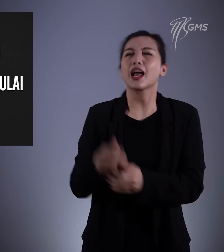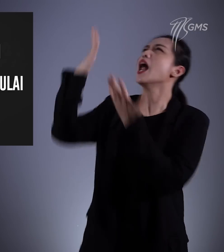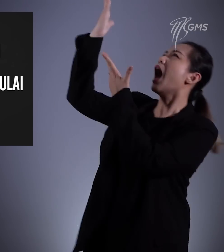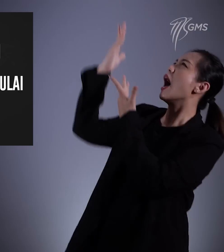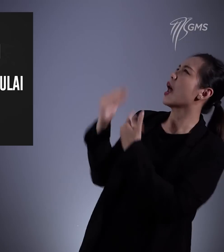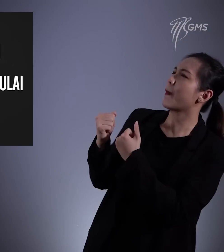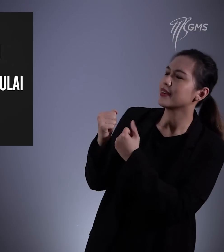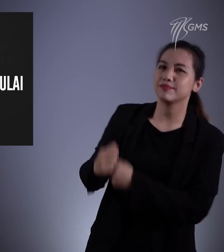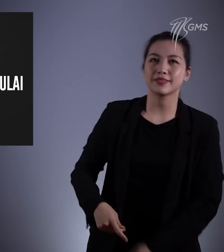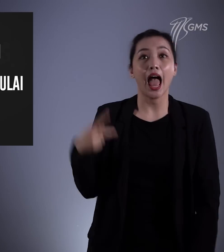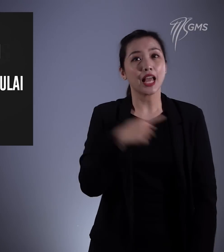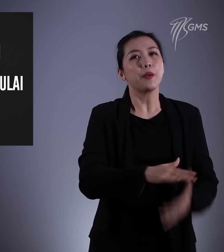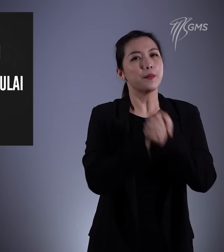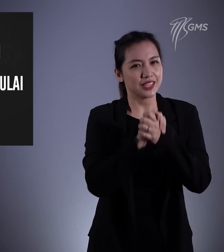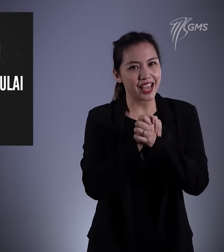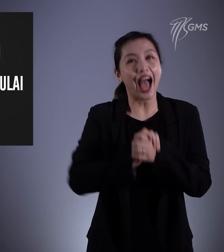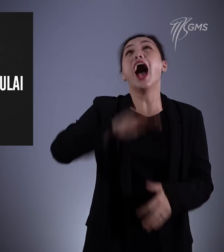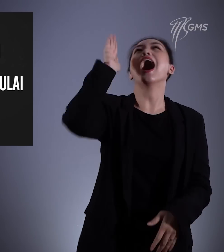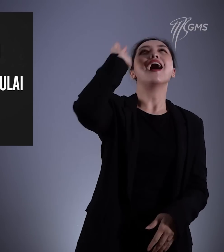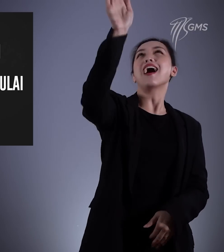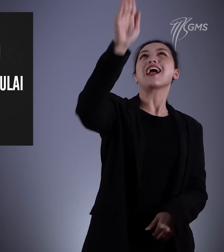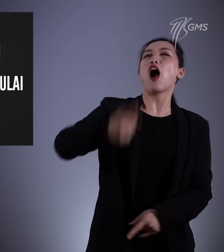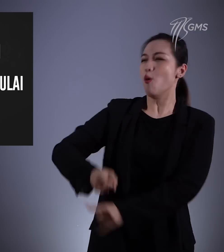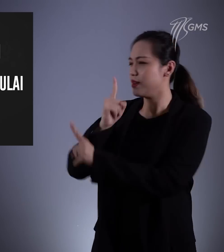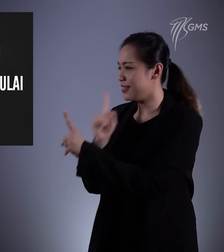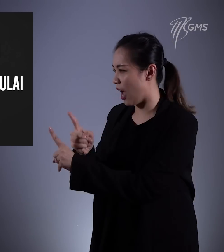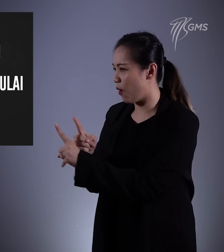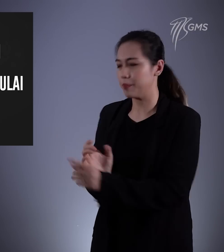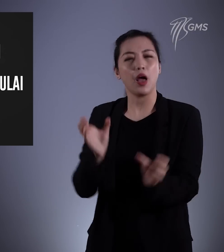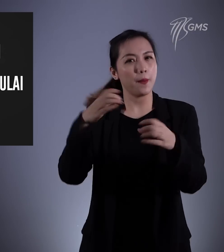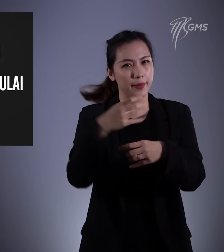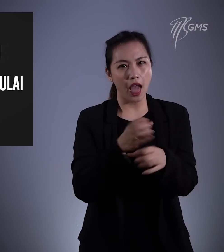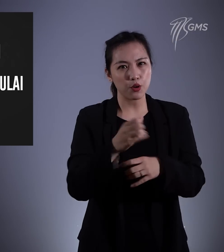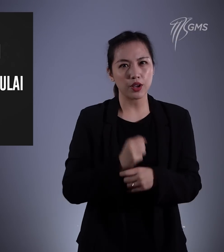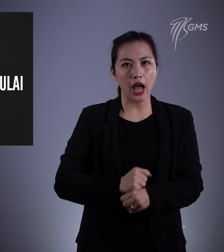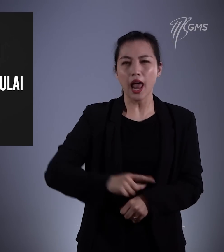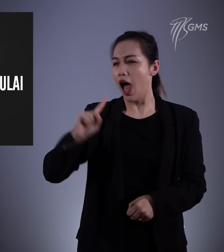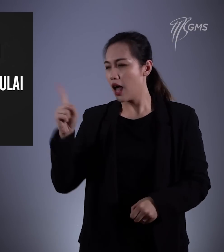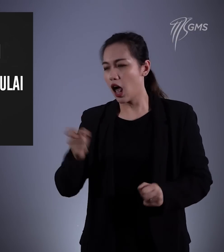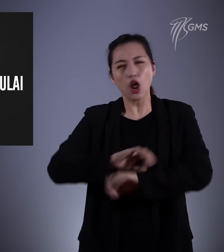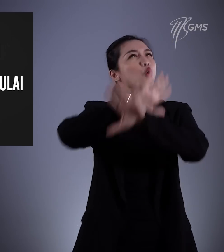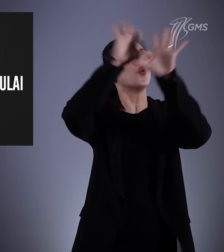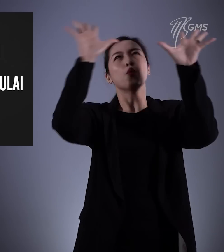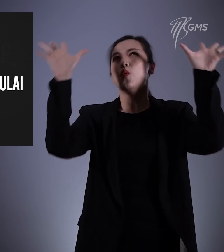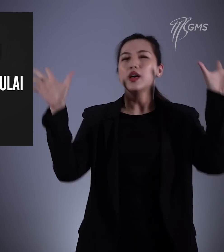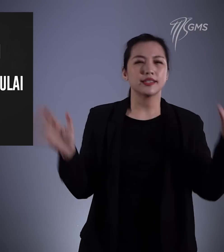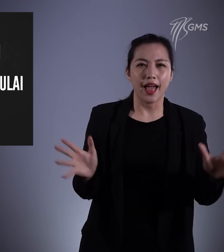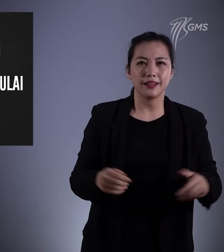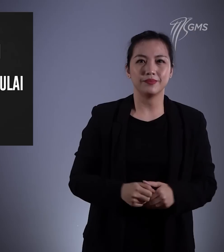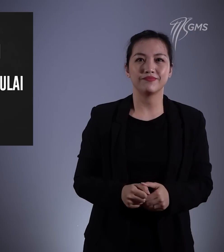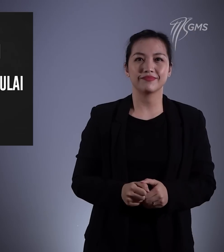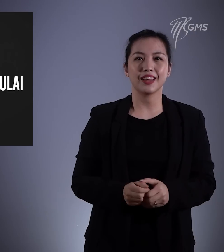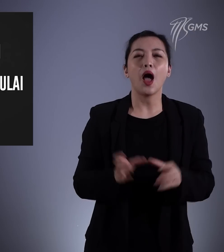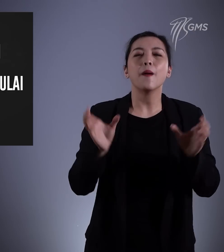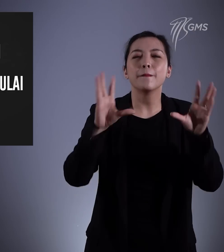percaya Engkau Allah yang menjawab doa. Engkau Allah yang melakukan perkara yang dahsyat dan ajaib di dalam kehidupan kami.